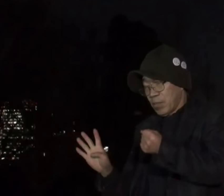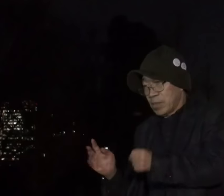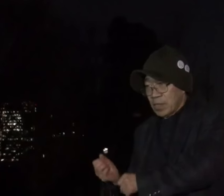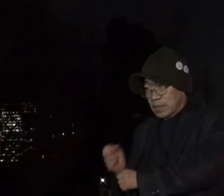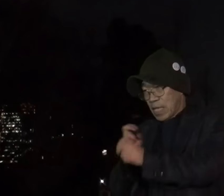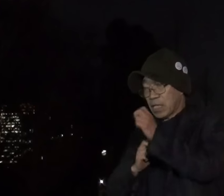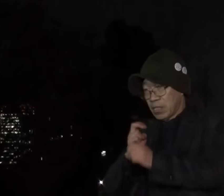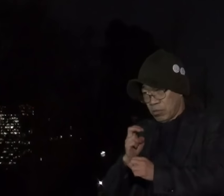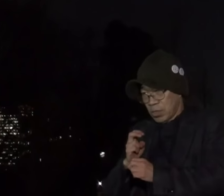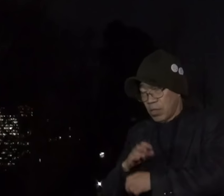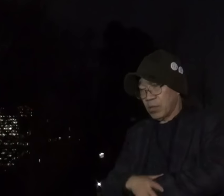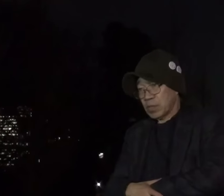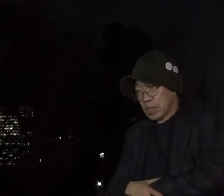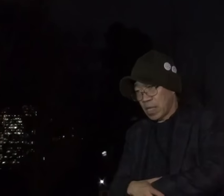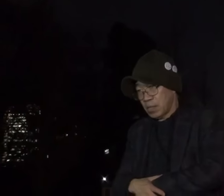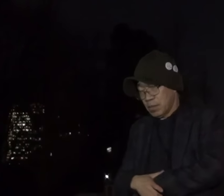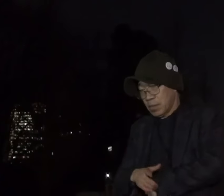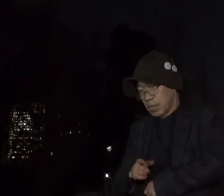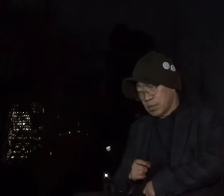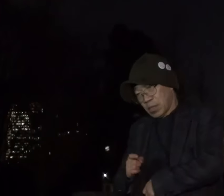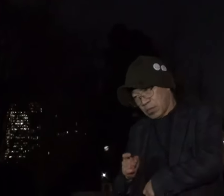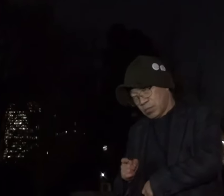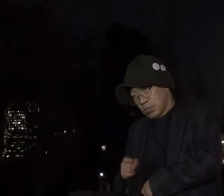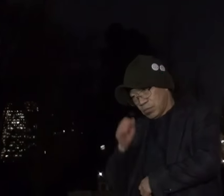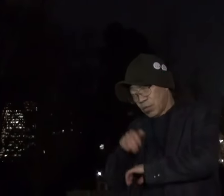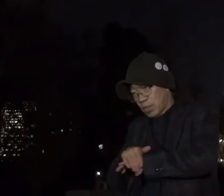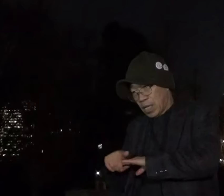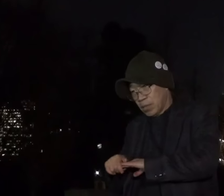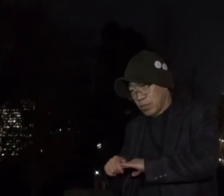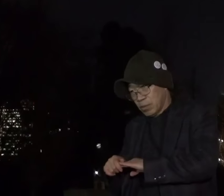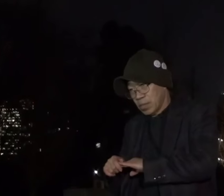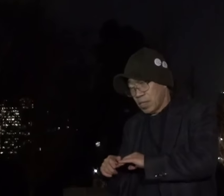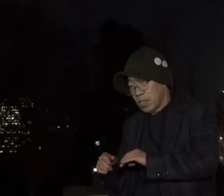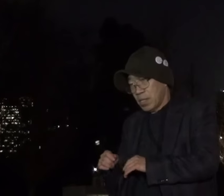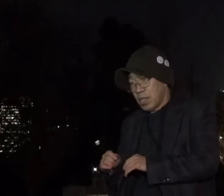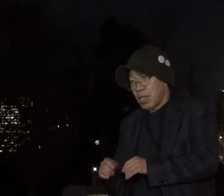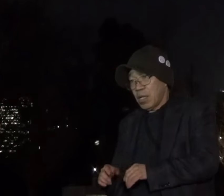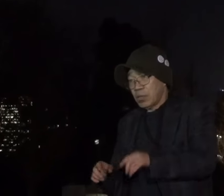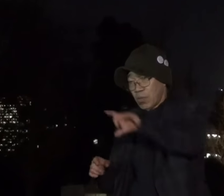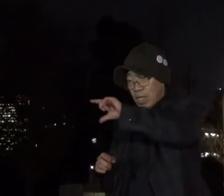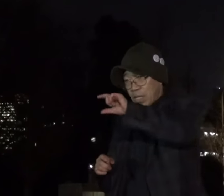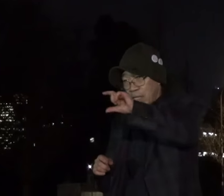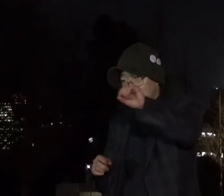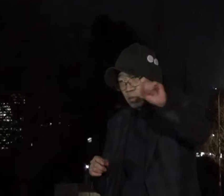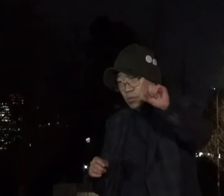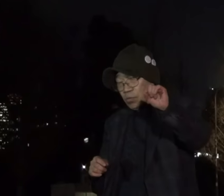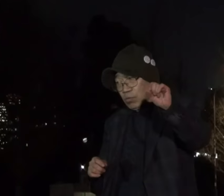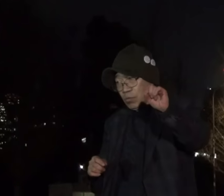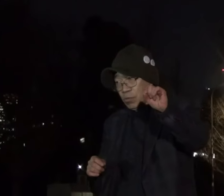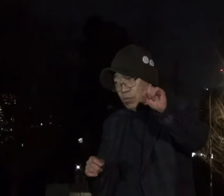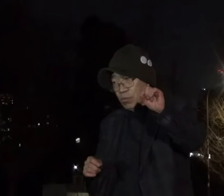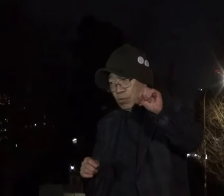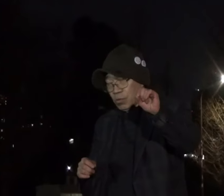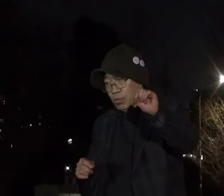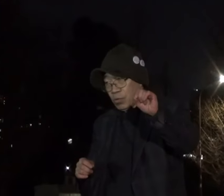再稼働されようとしています。あそこ確か半島の西側ですよね。あそ